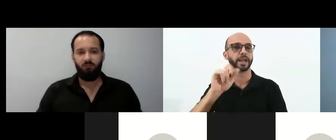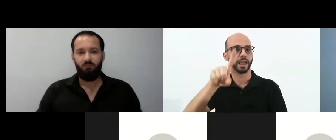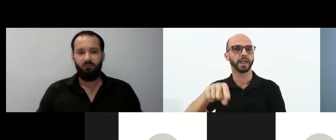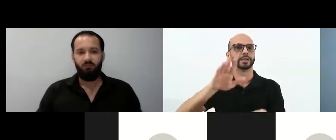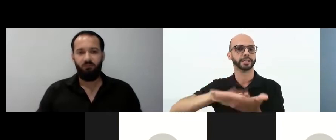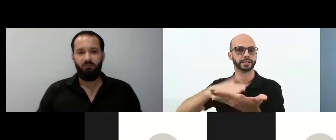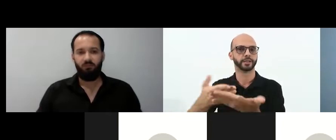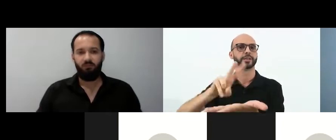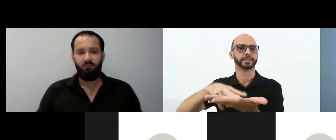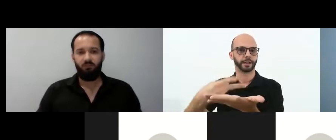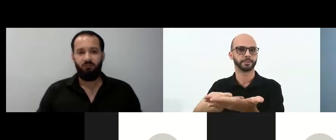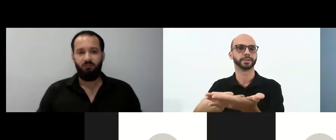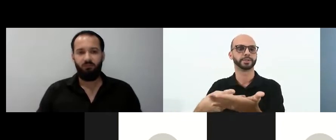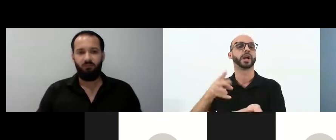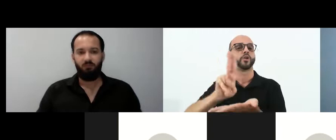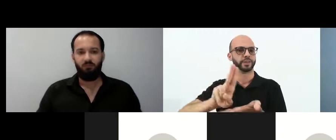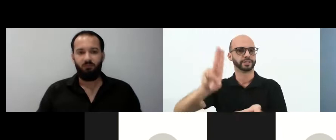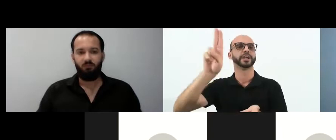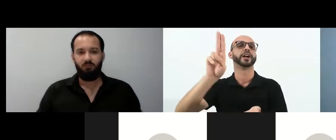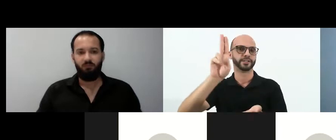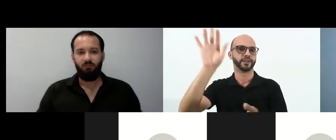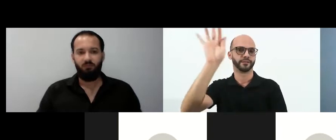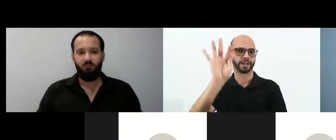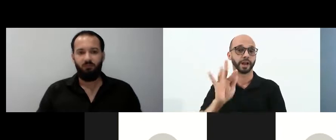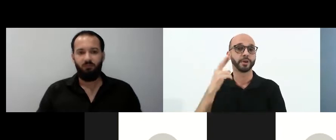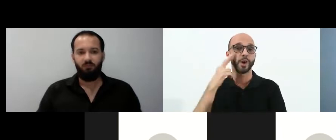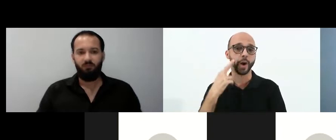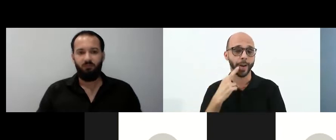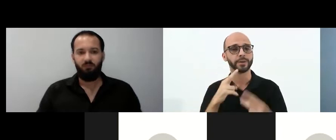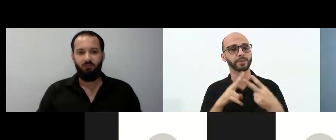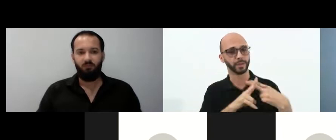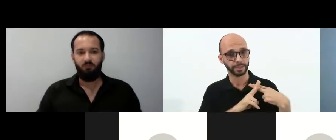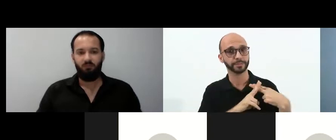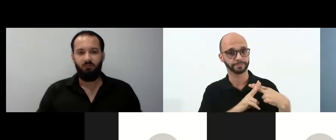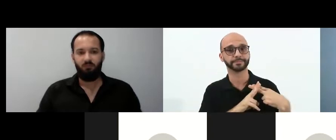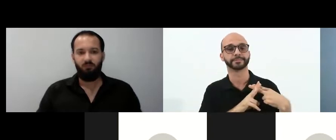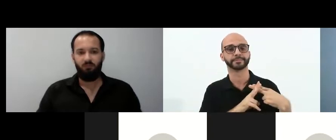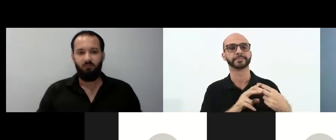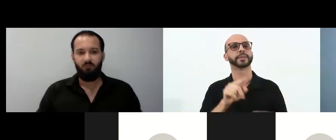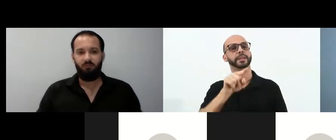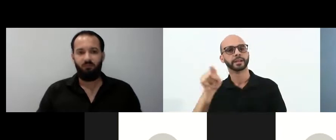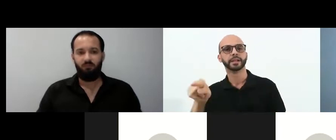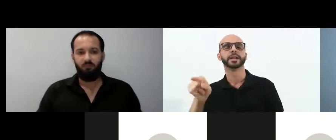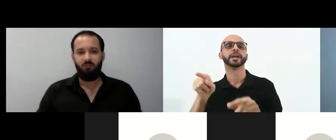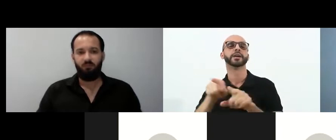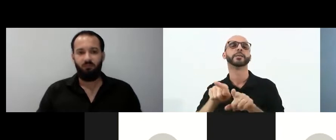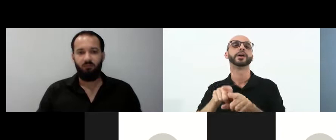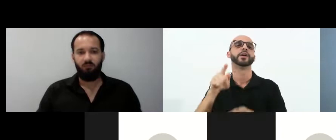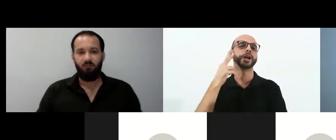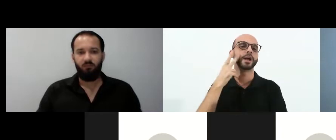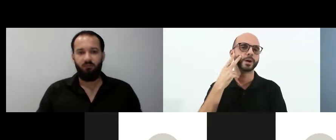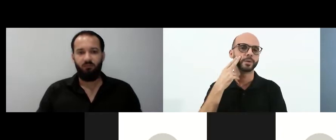Emanuel Vitor. A Jamile, ela é tradutora e intérprete de Libras, também da Federal de Rondônia, da